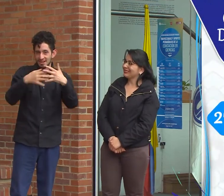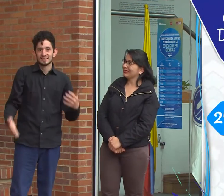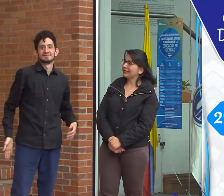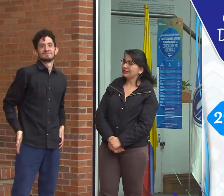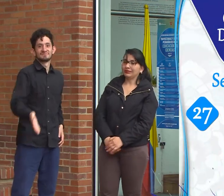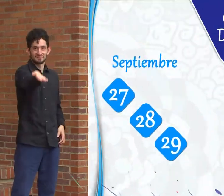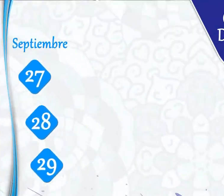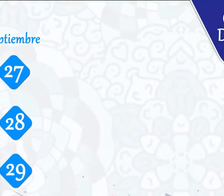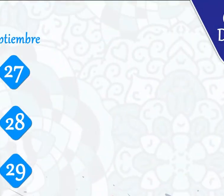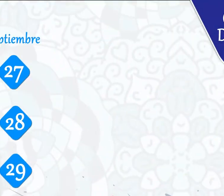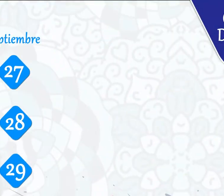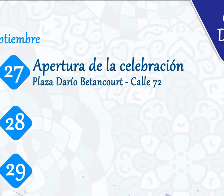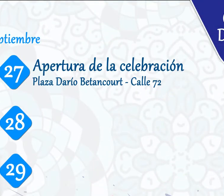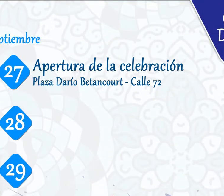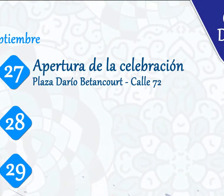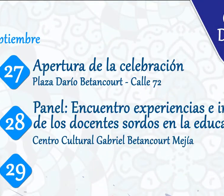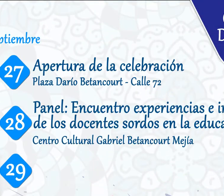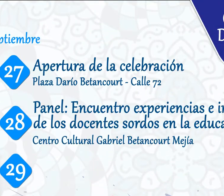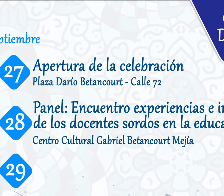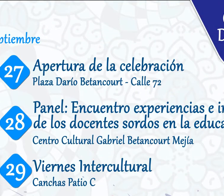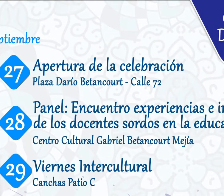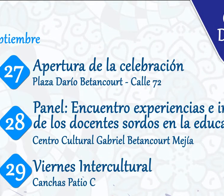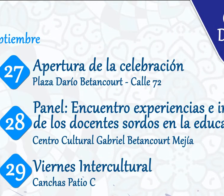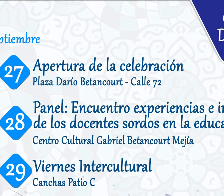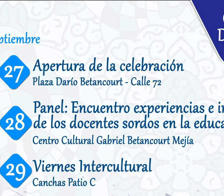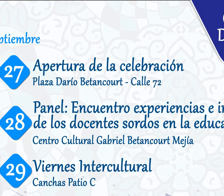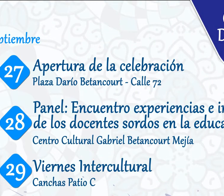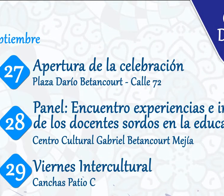presentar la programación. Mírenla.